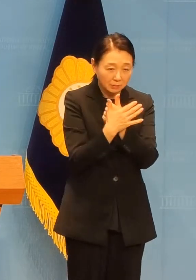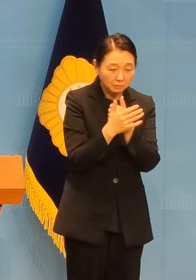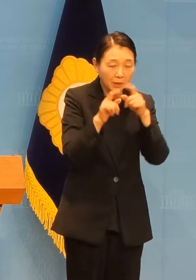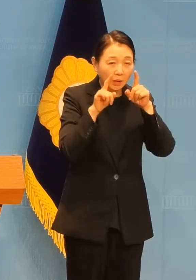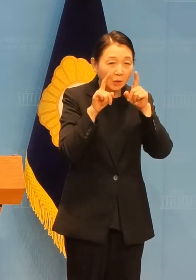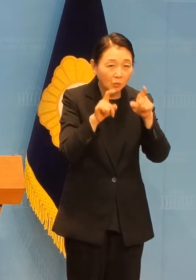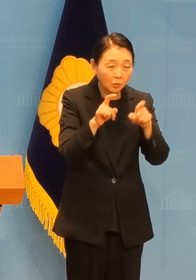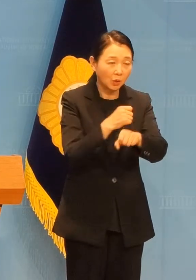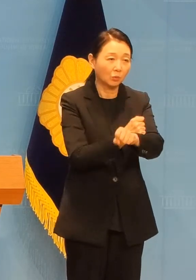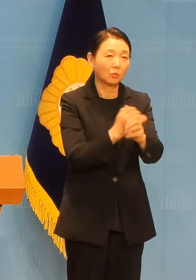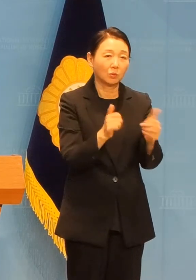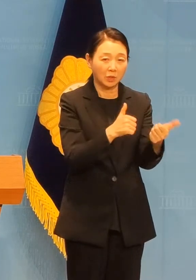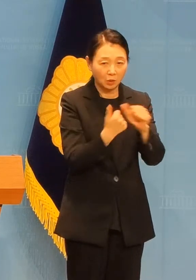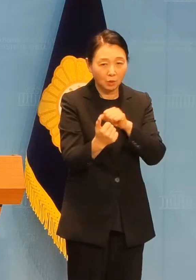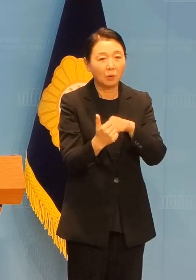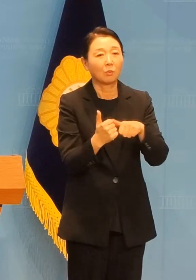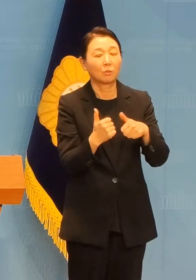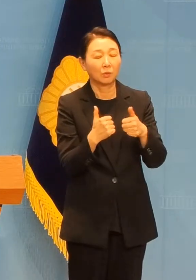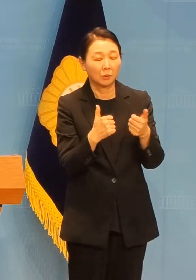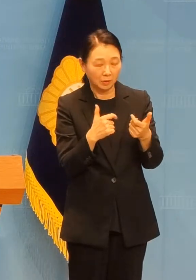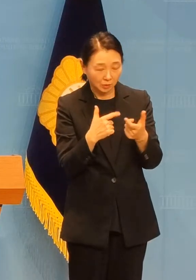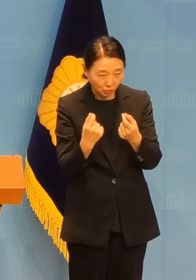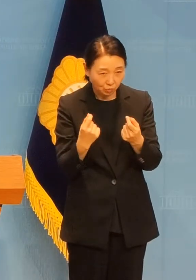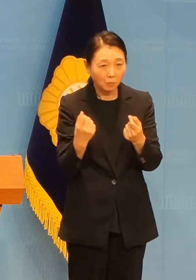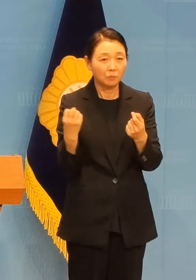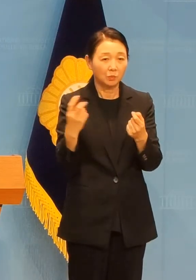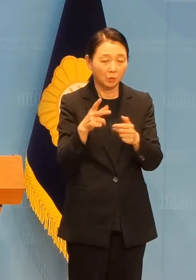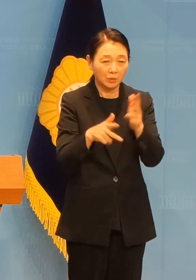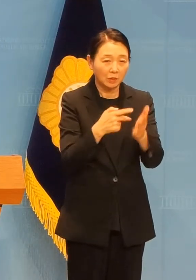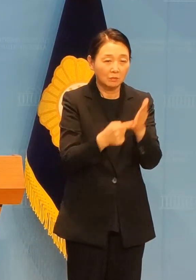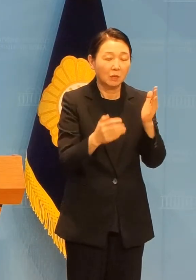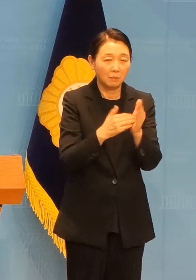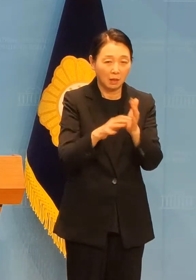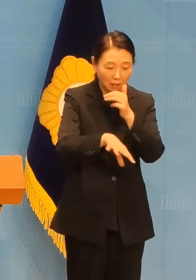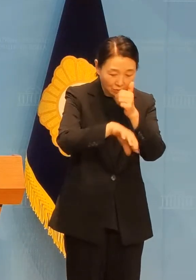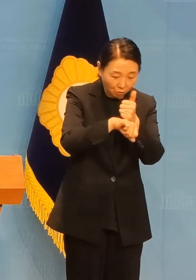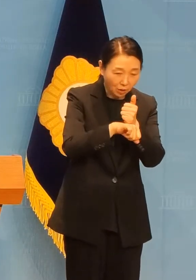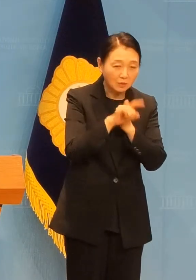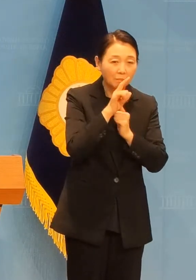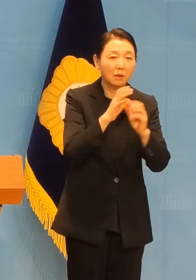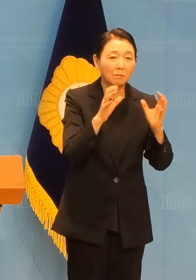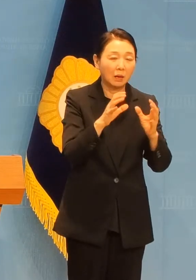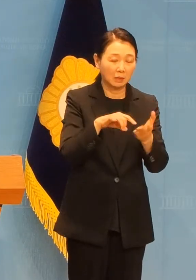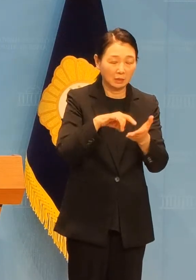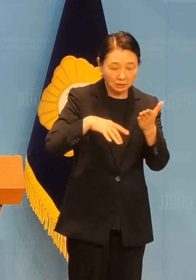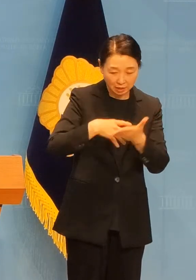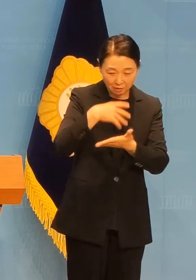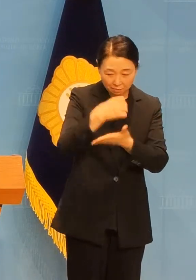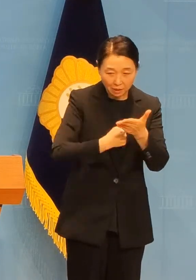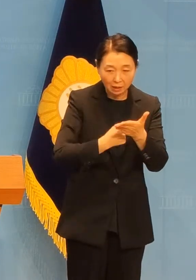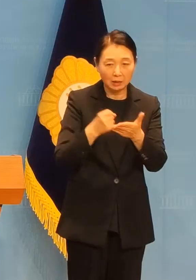노동자 과로사와 산업재해, 불공정 거래와 독과점 논란, 탈세와 총수 책임